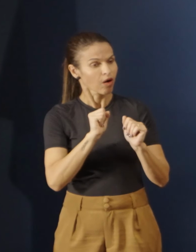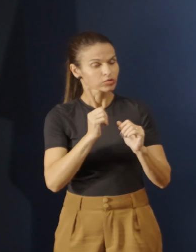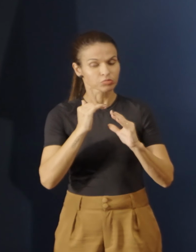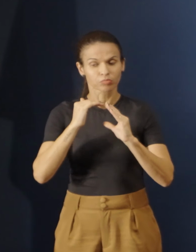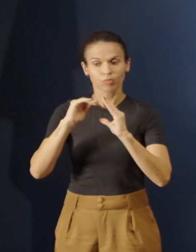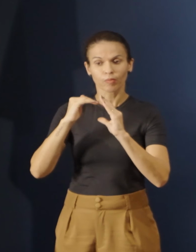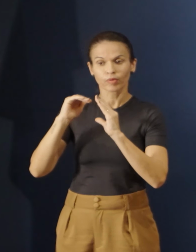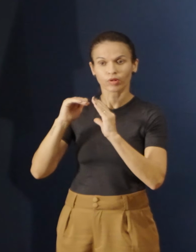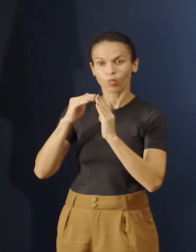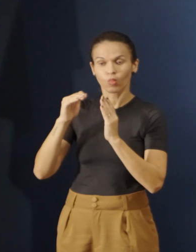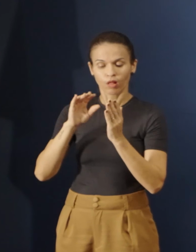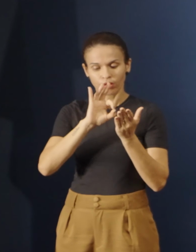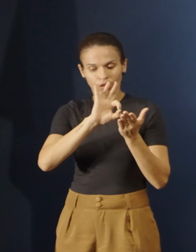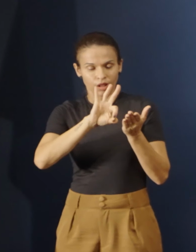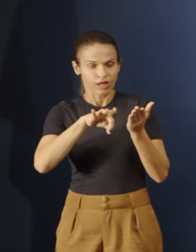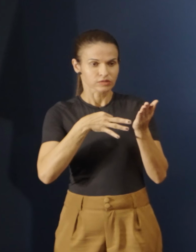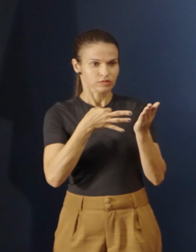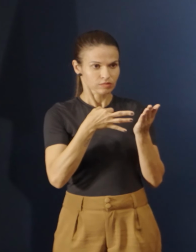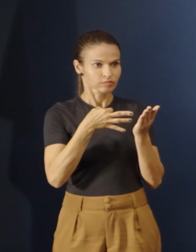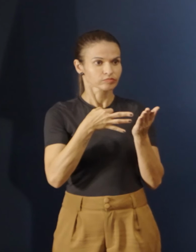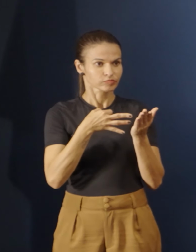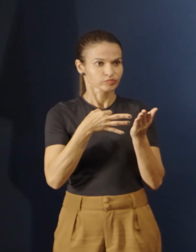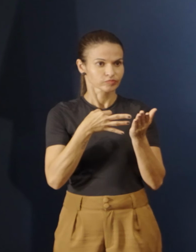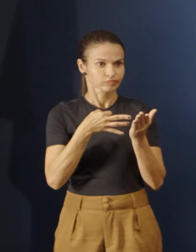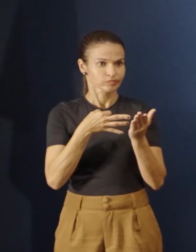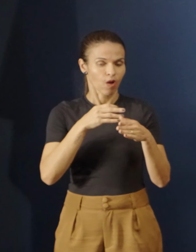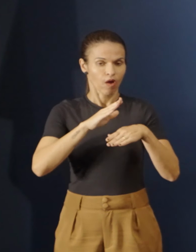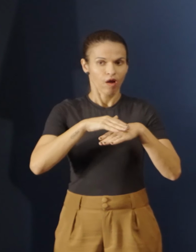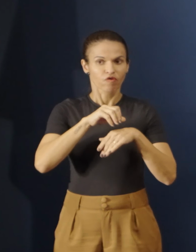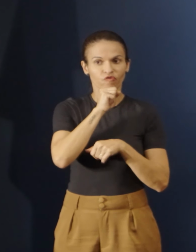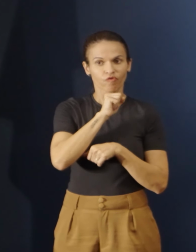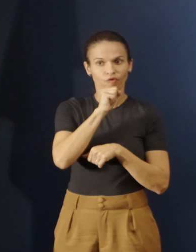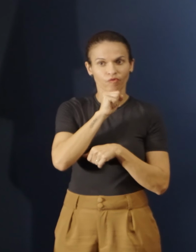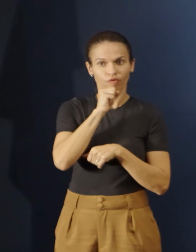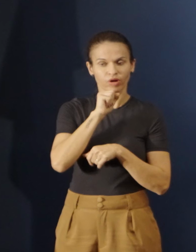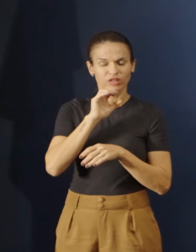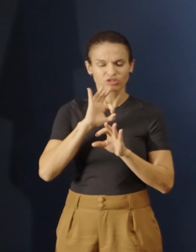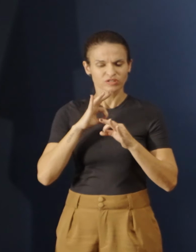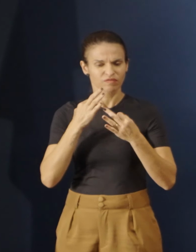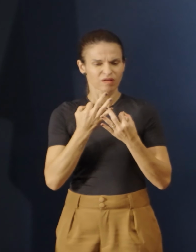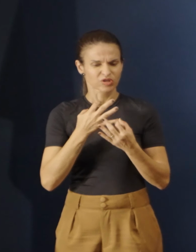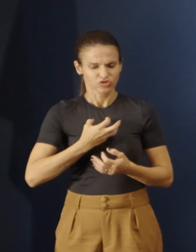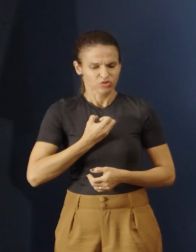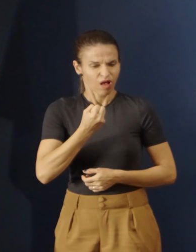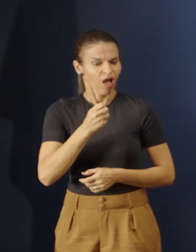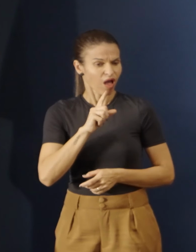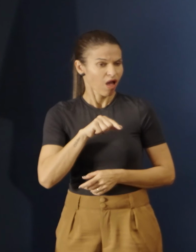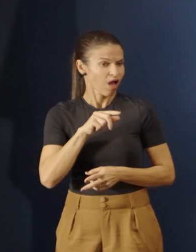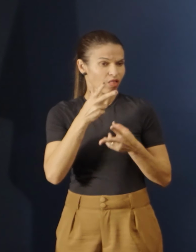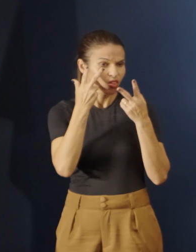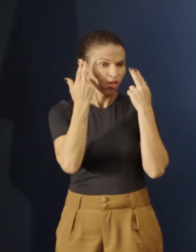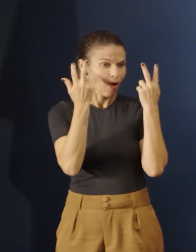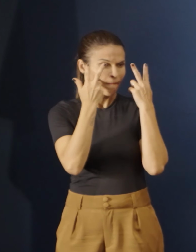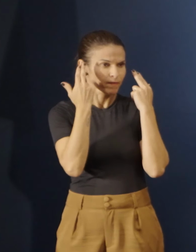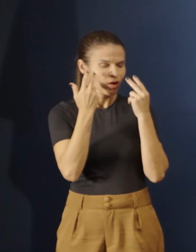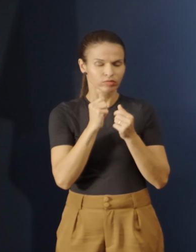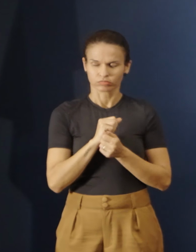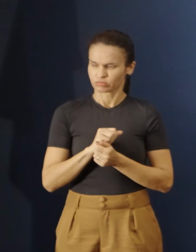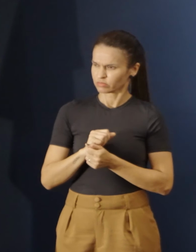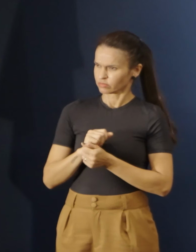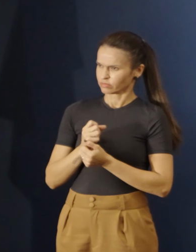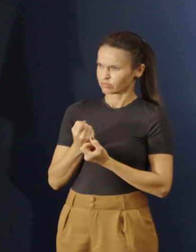tudo. É ele que assina pelo spoiler do avô. Pode publicar tudo, porque na nossa família, suicídio é uma coisa normal. Aí eu falei assim,